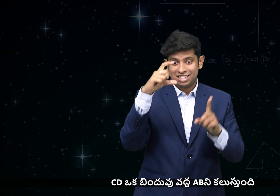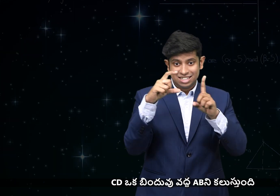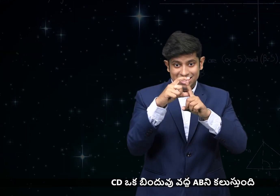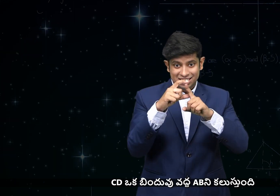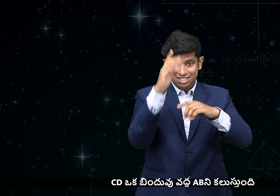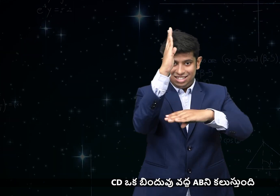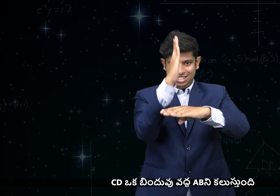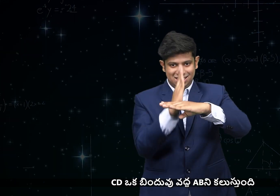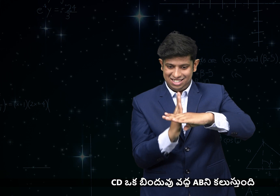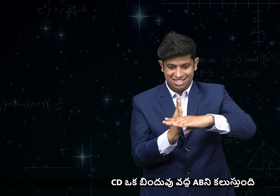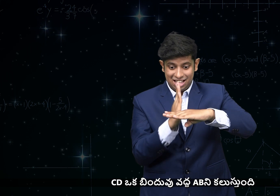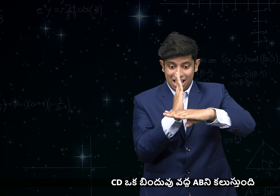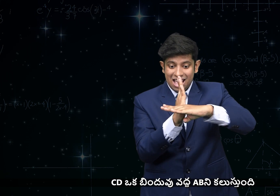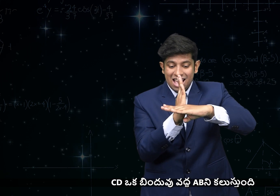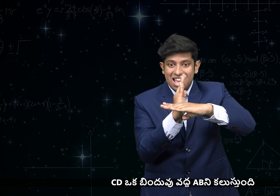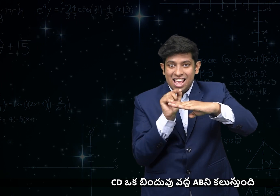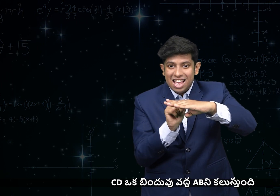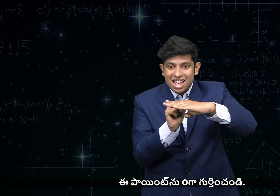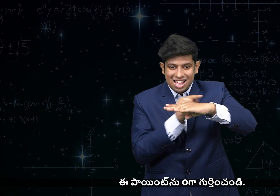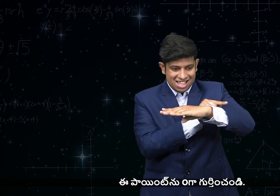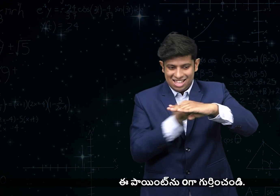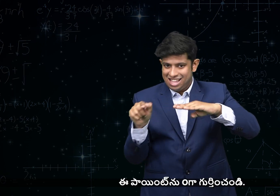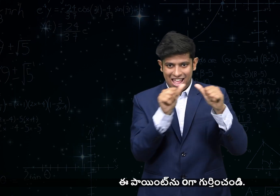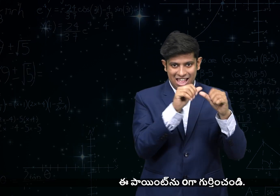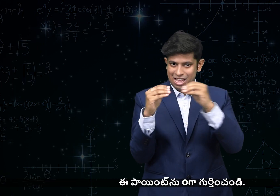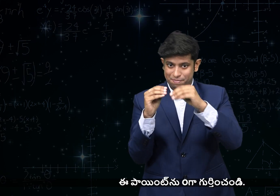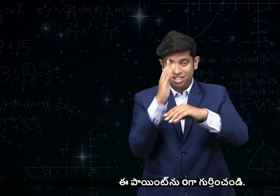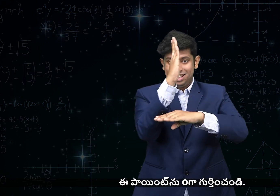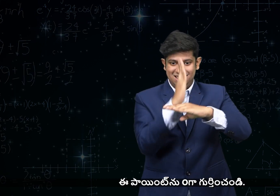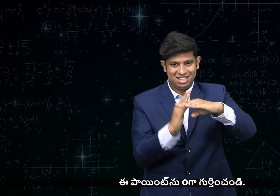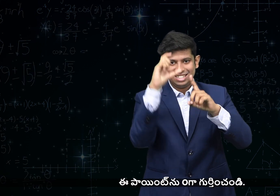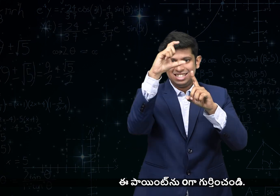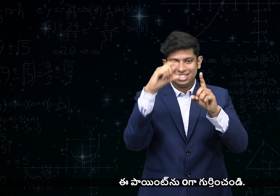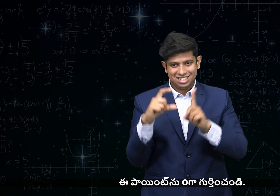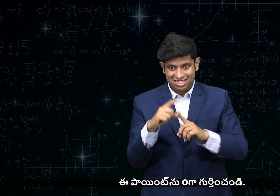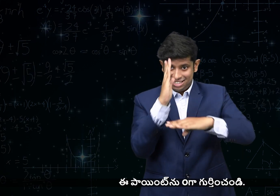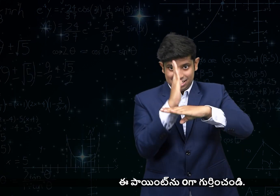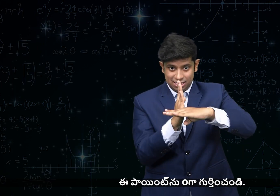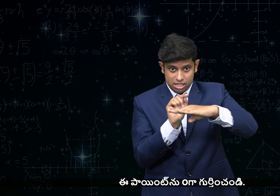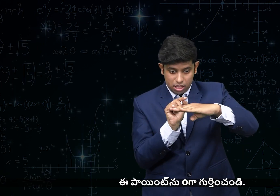సిడి ఒక బిందువు వద్ద ఏబిని కలుస్తుంది. ఈ పాయింట్ను ఓగా గుర్తించండి.